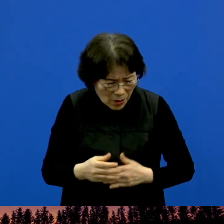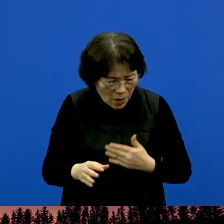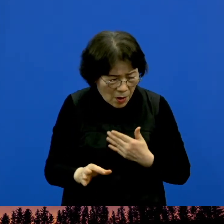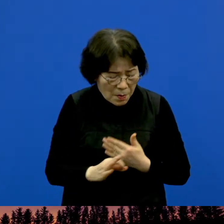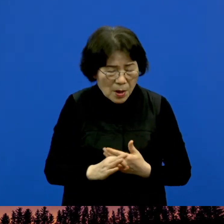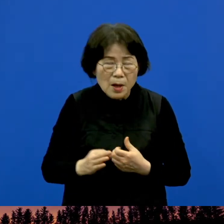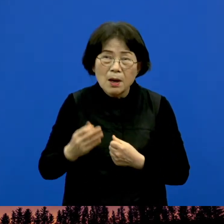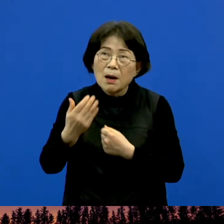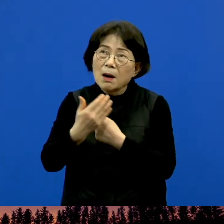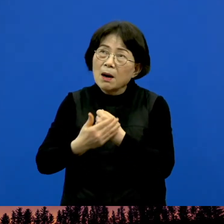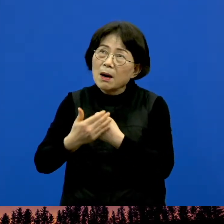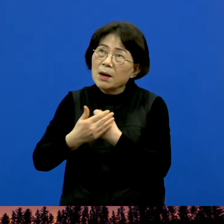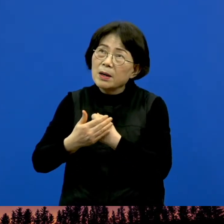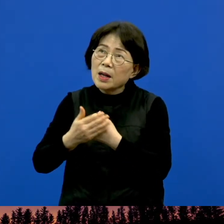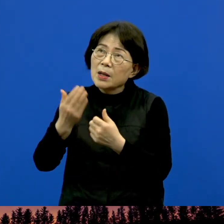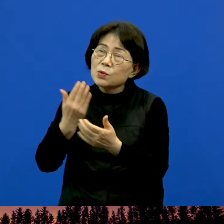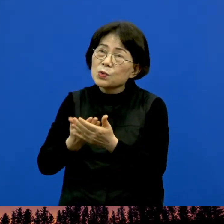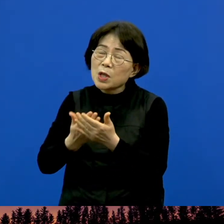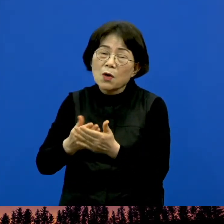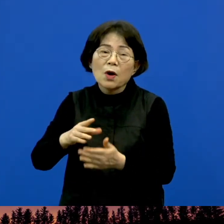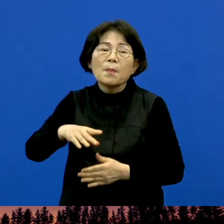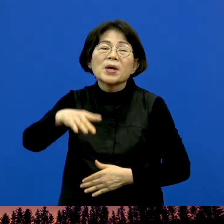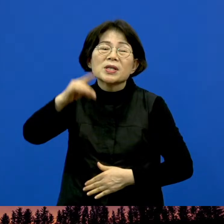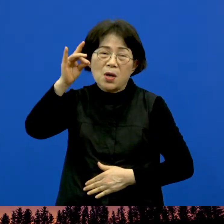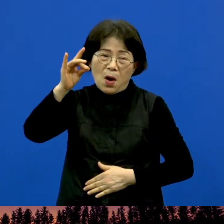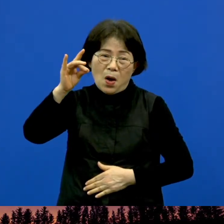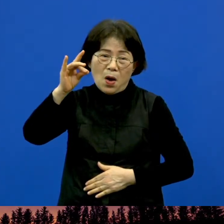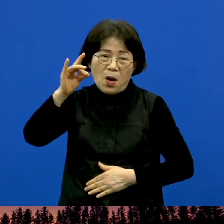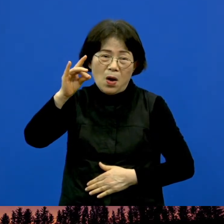은혜를 구해야지 억지로 하려고 해서 되는 게 아니라